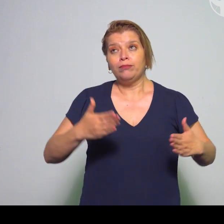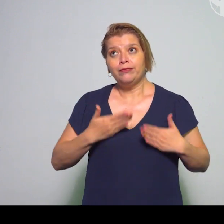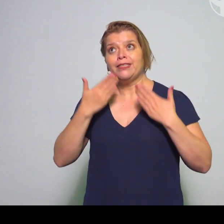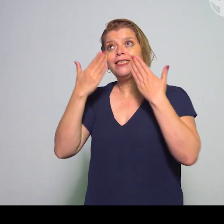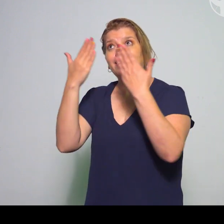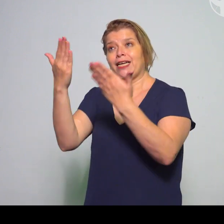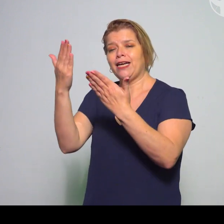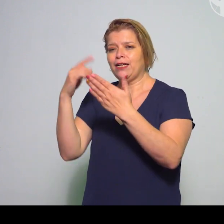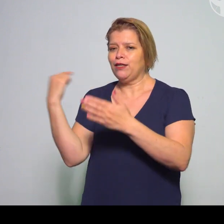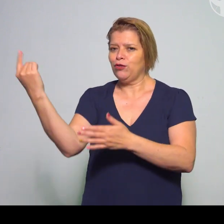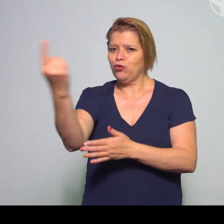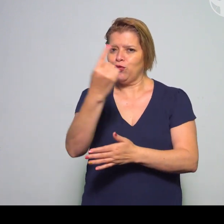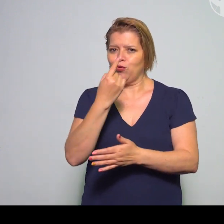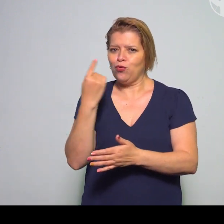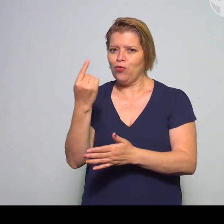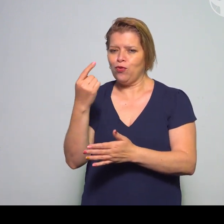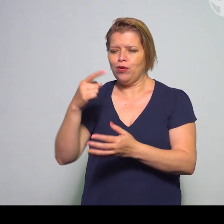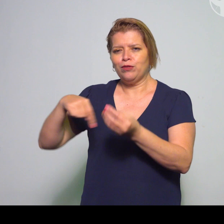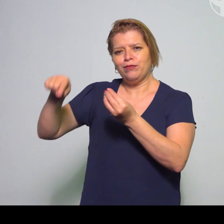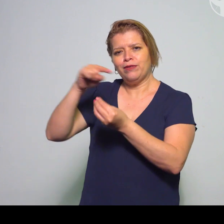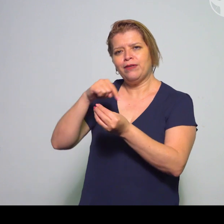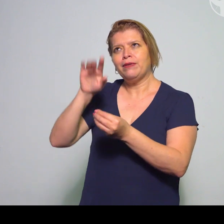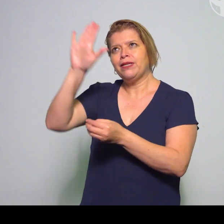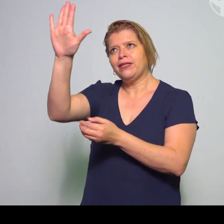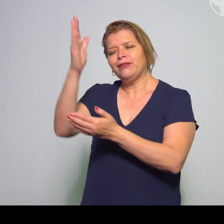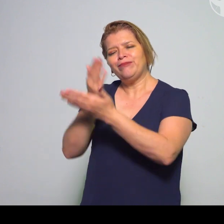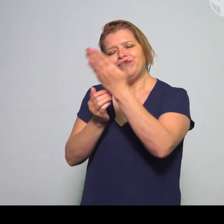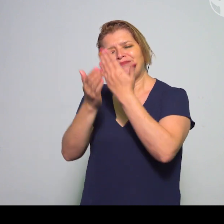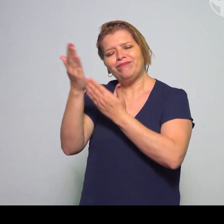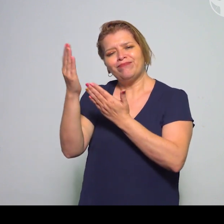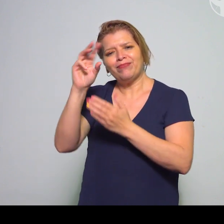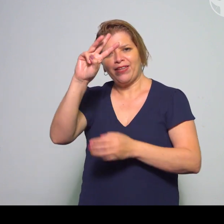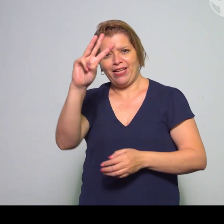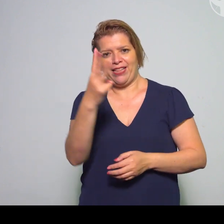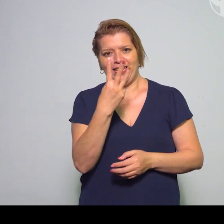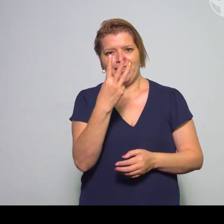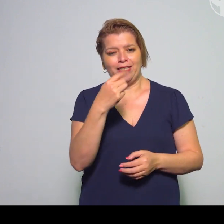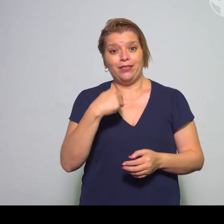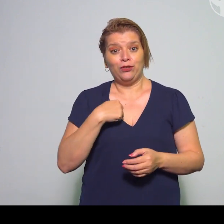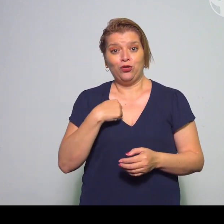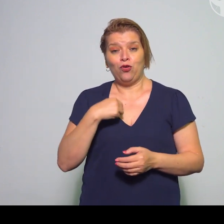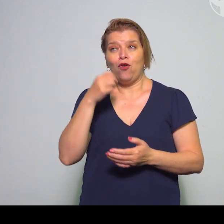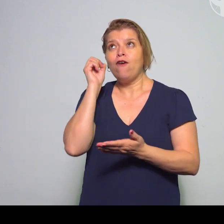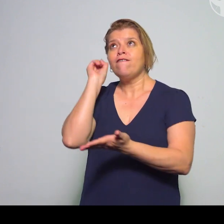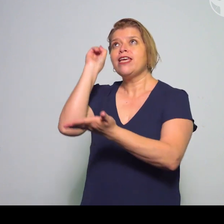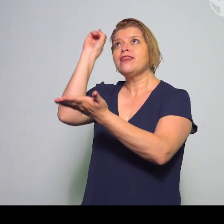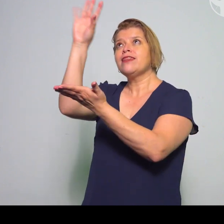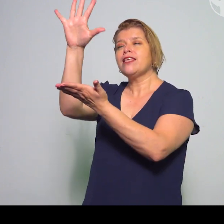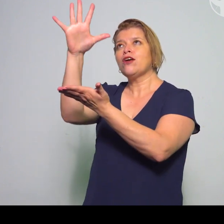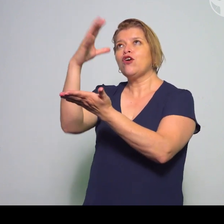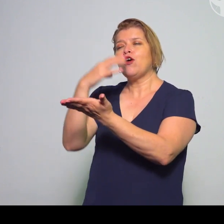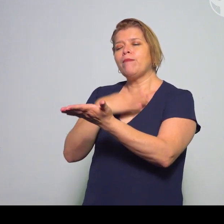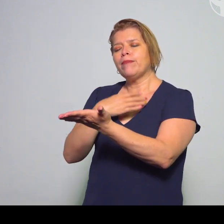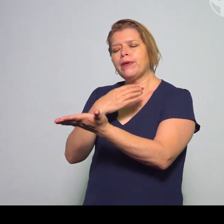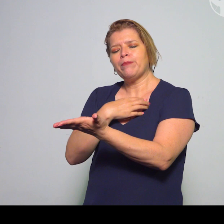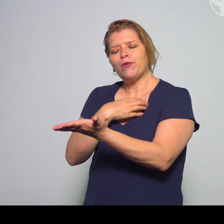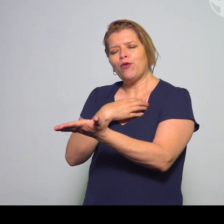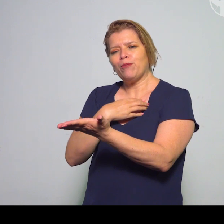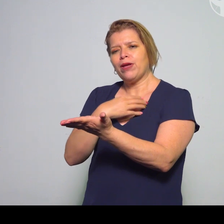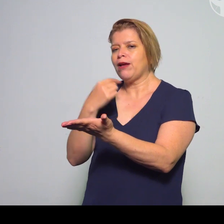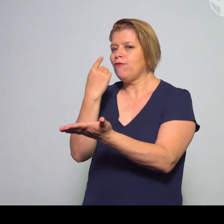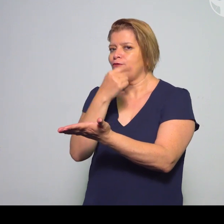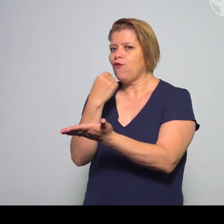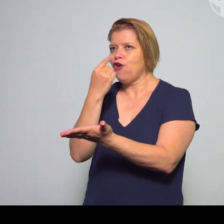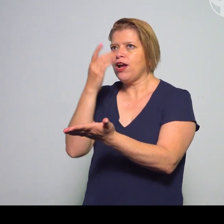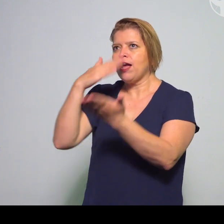entregar los pedazos en sus manos. Y el punto número 3 dice: bendigo con mi boca el proceso de